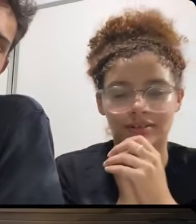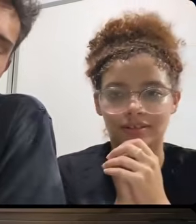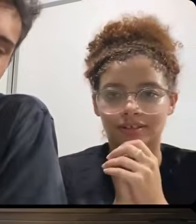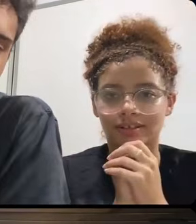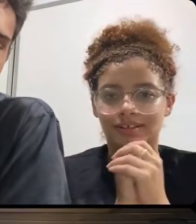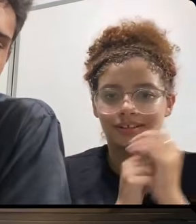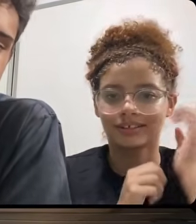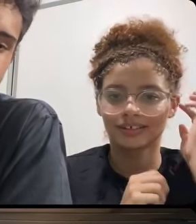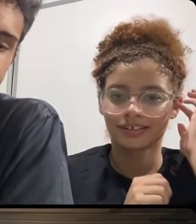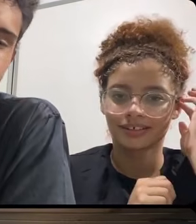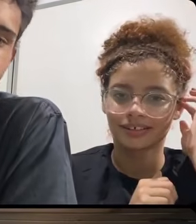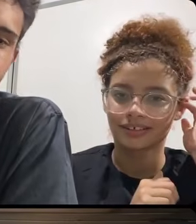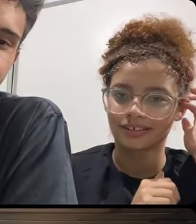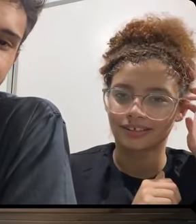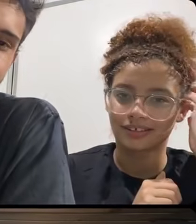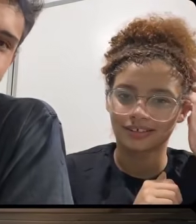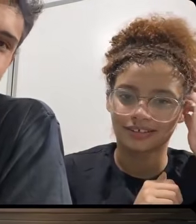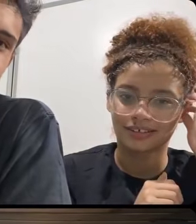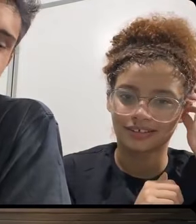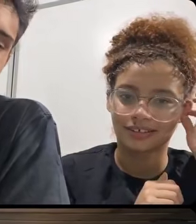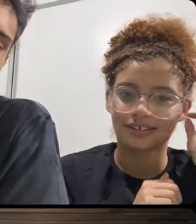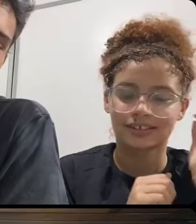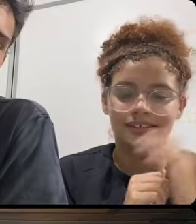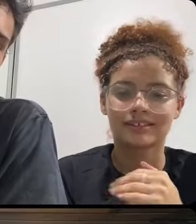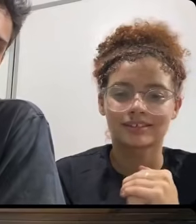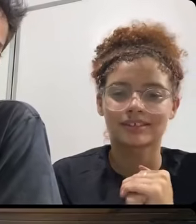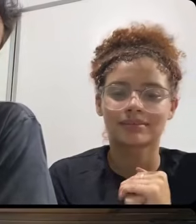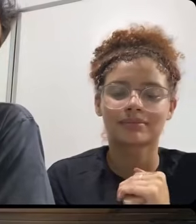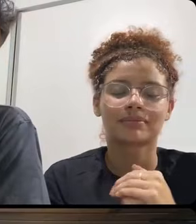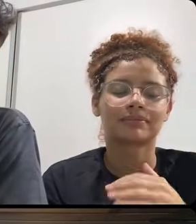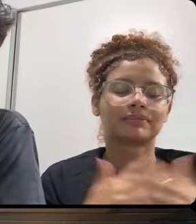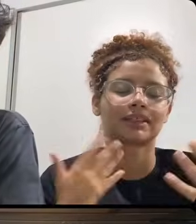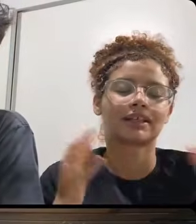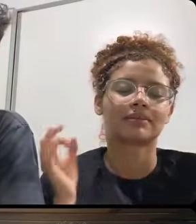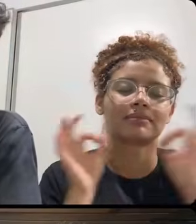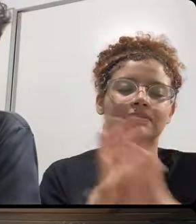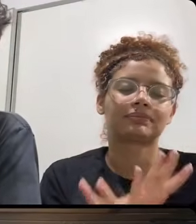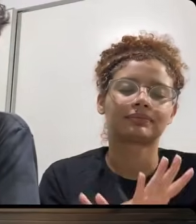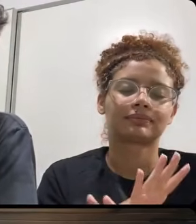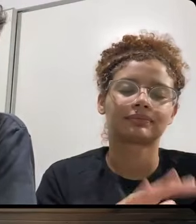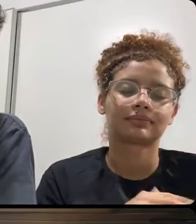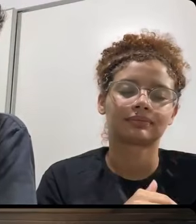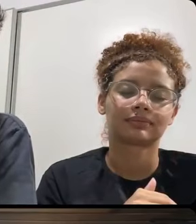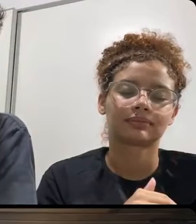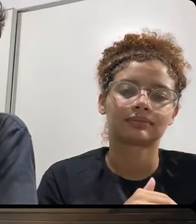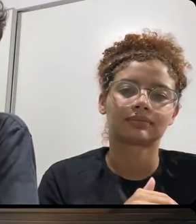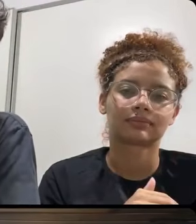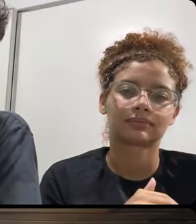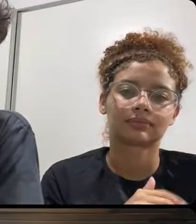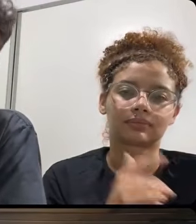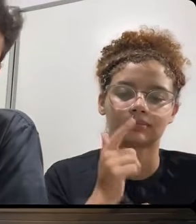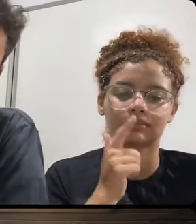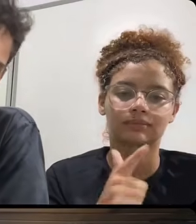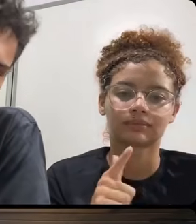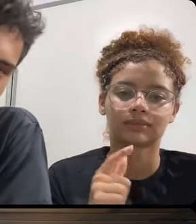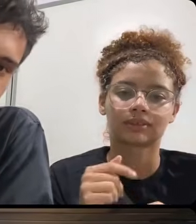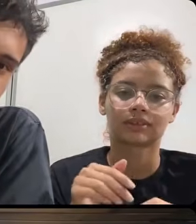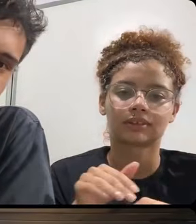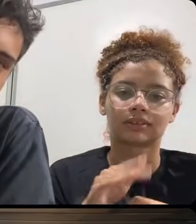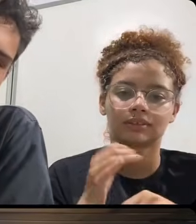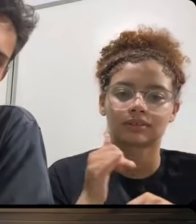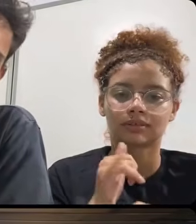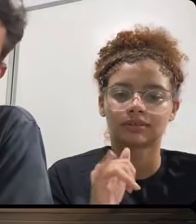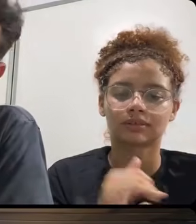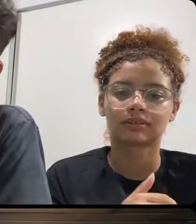e desculpa, né? Não Tá? carrego. Mas deu tudo certo. Deus é fiel. Para nós conseguir vocês compartilhar depois o